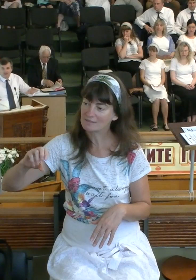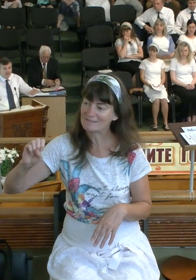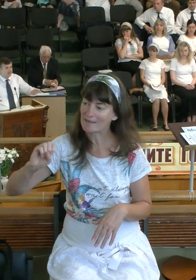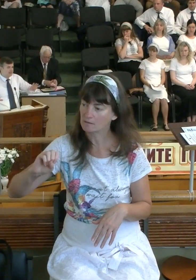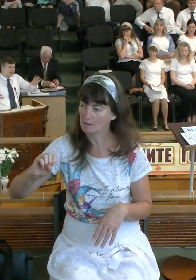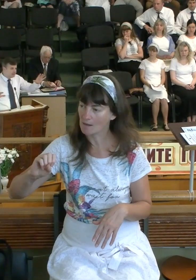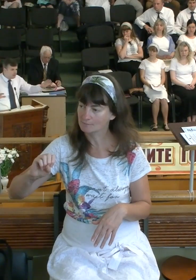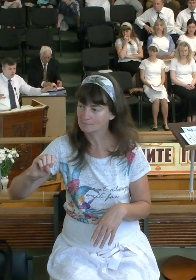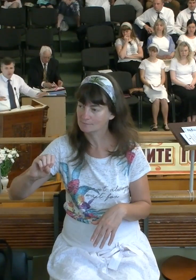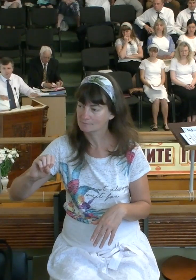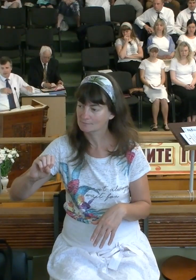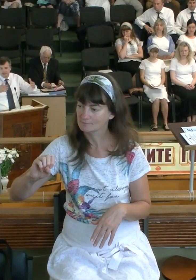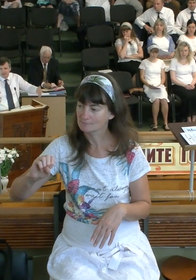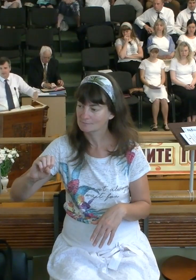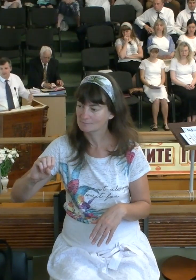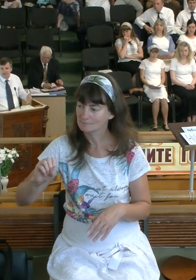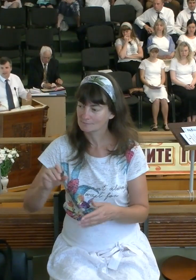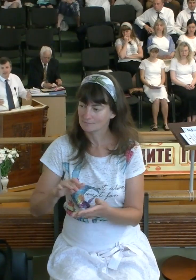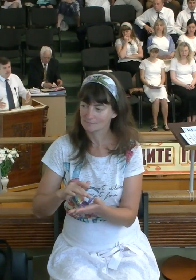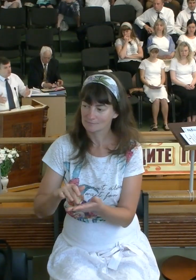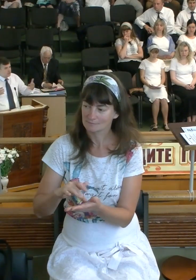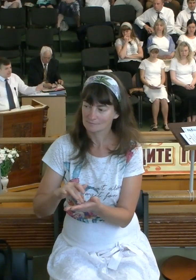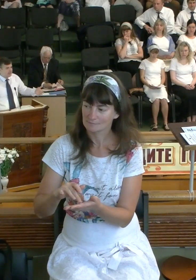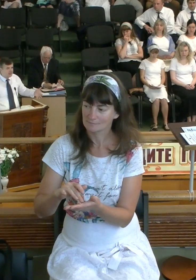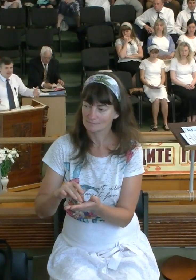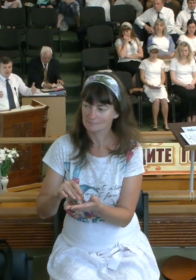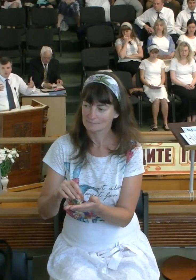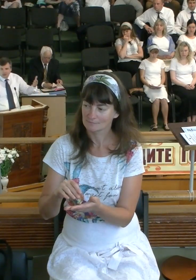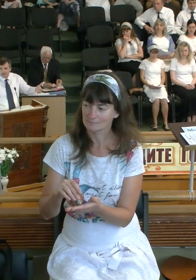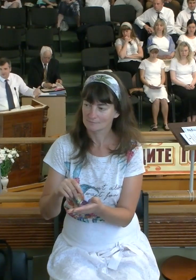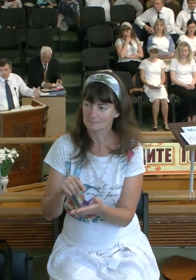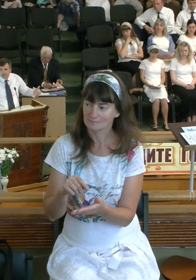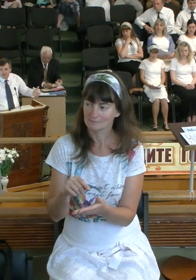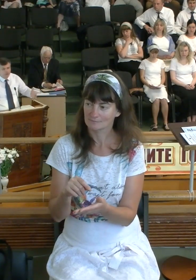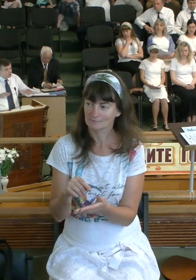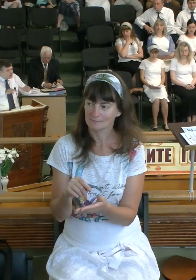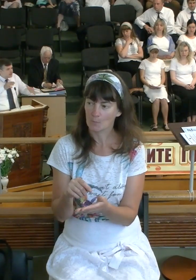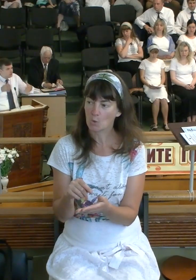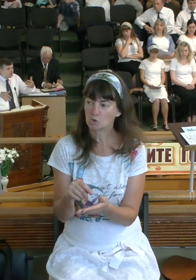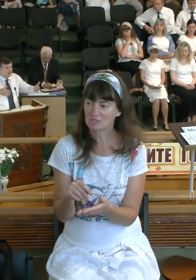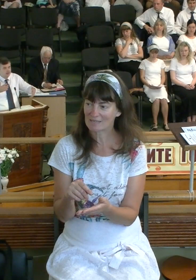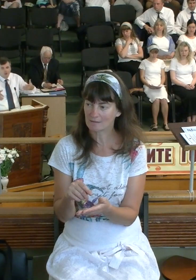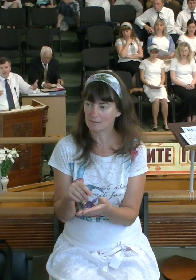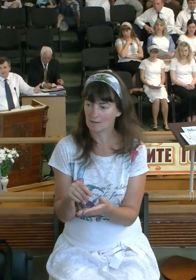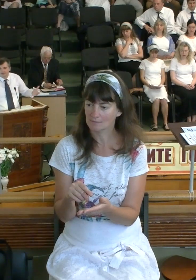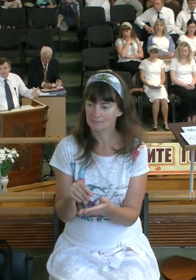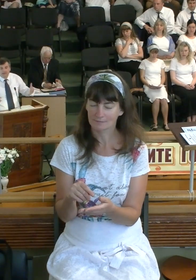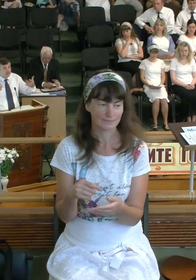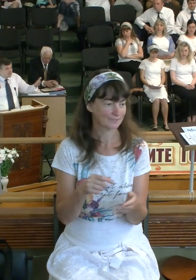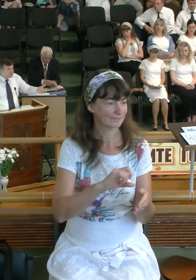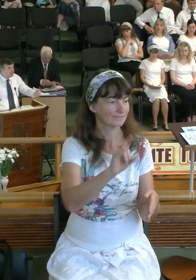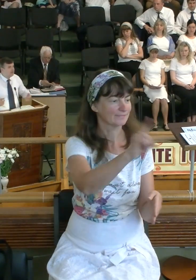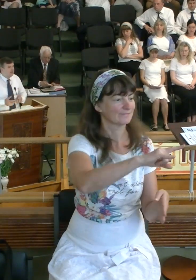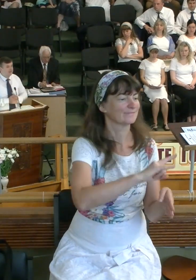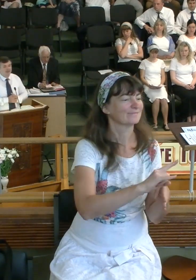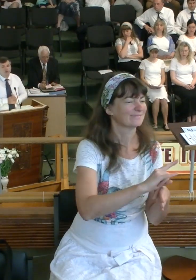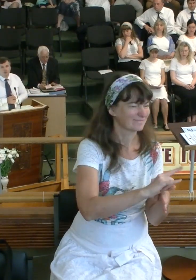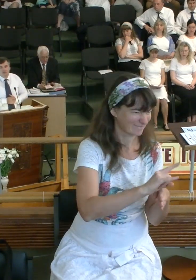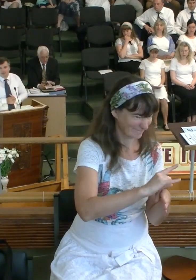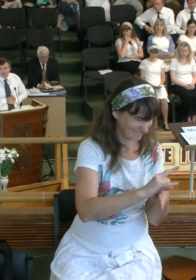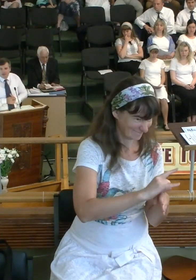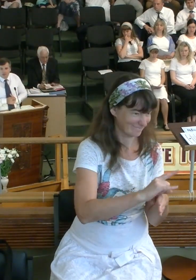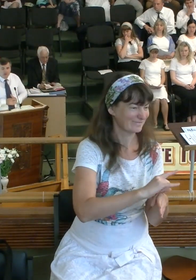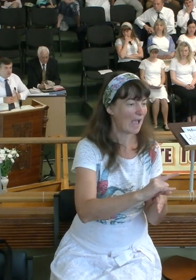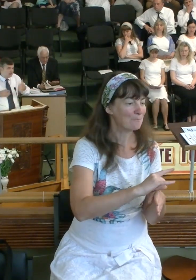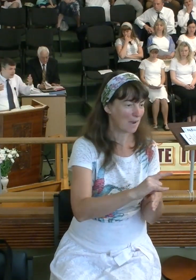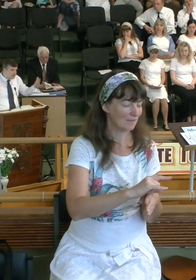зло выставляется как добро, оно подделывается. Счастье, да, оно как-то вот тоже сегодня оно не так выставляется